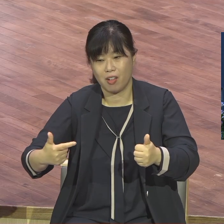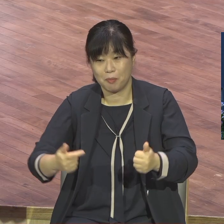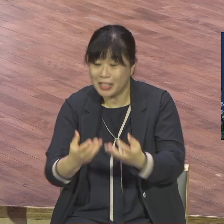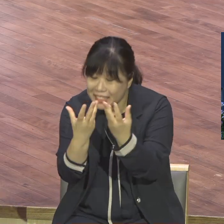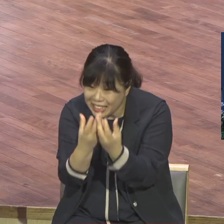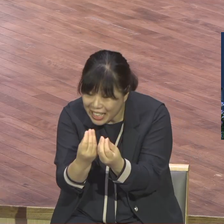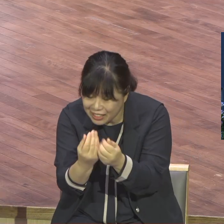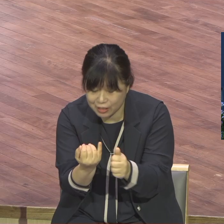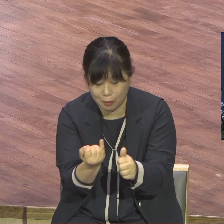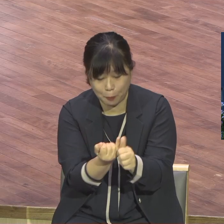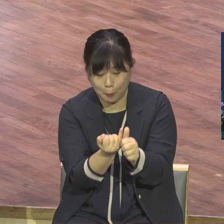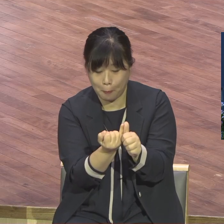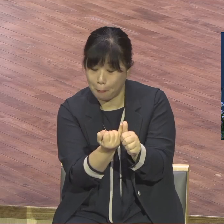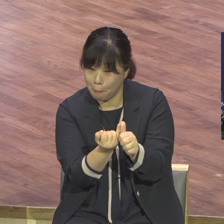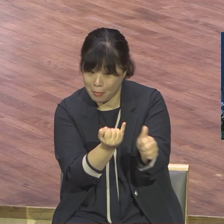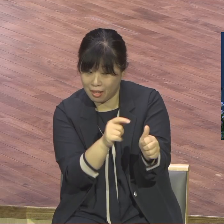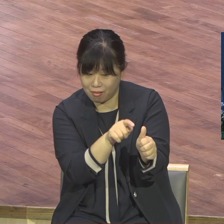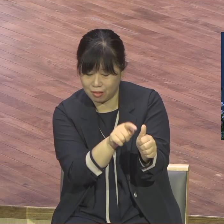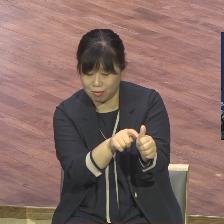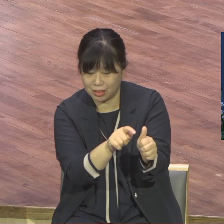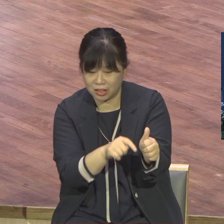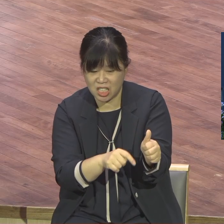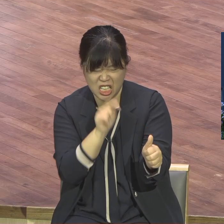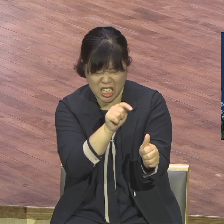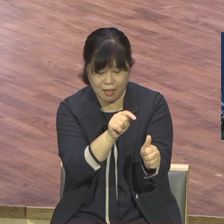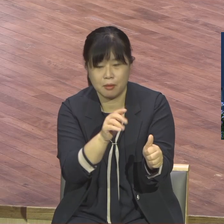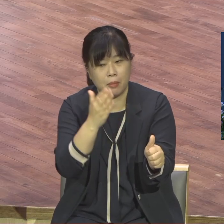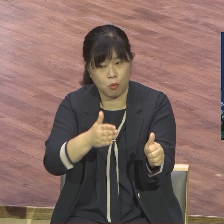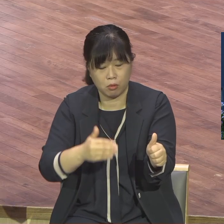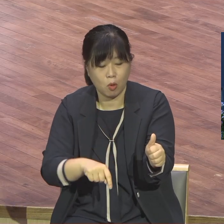남편들이요. 아내를 칭찬해 주세요. 격려하고 칭찬.